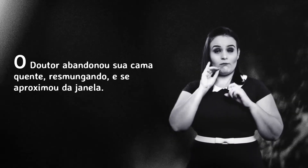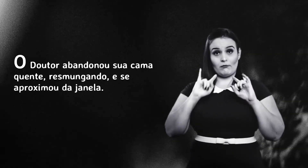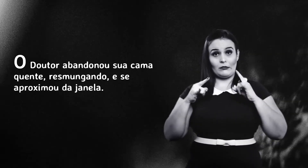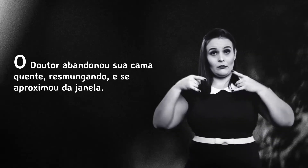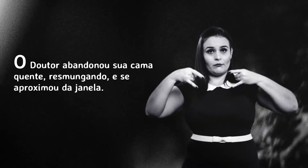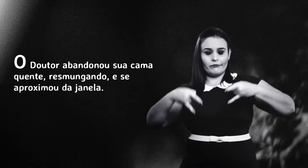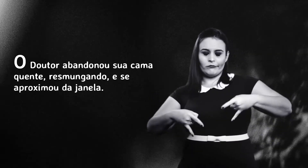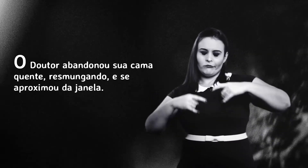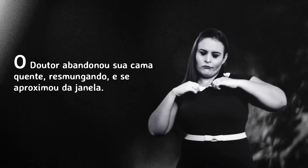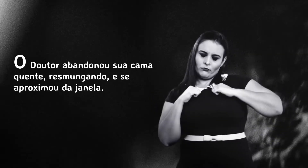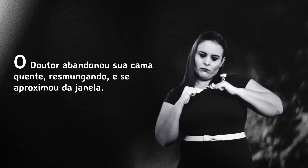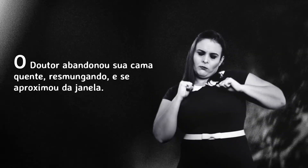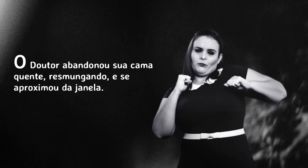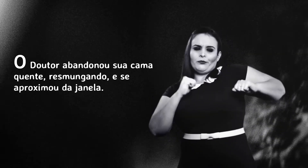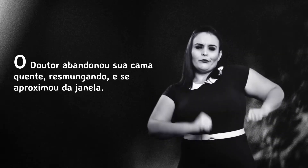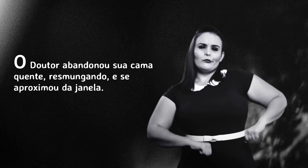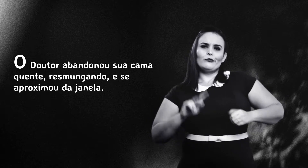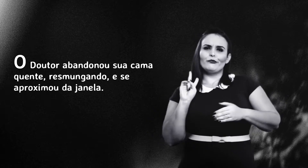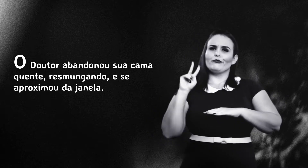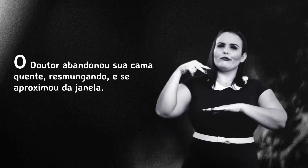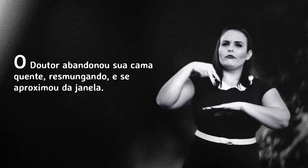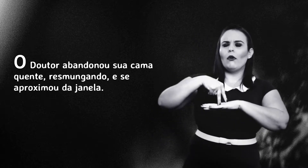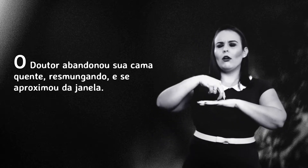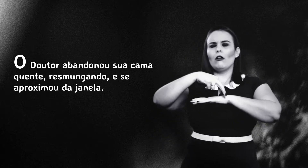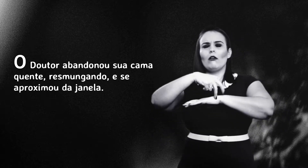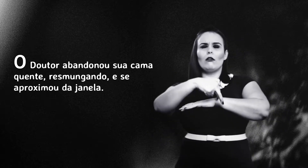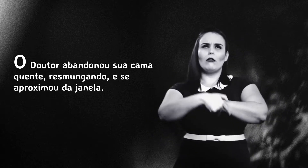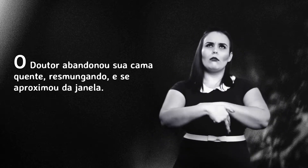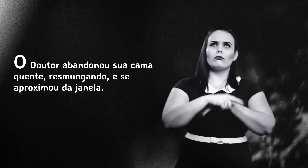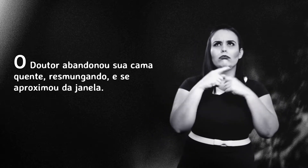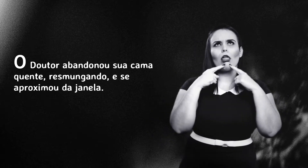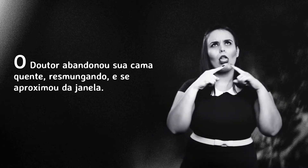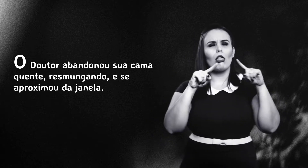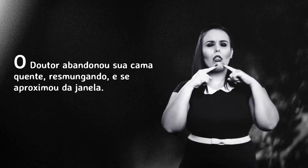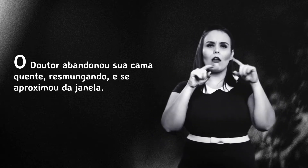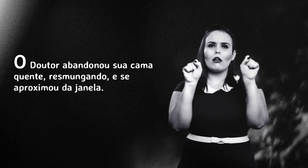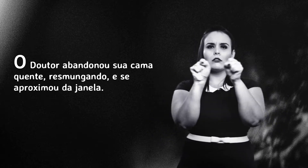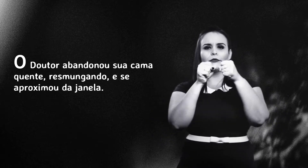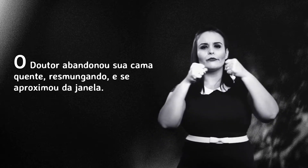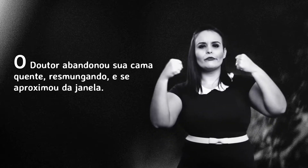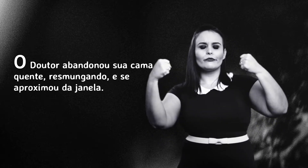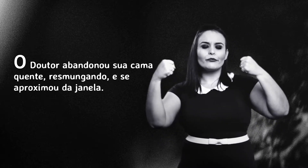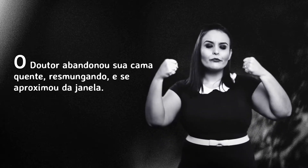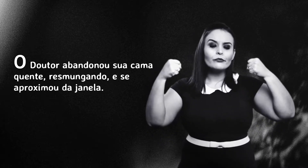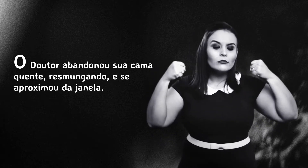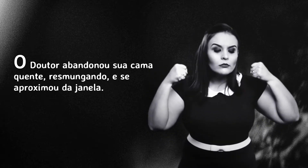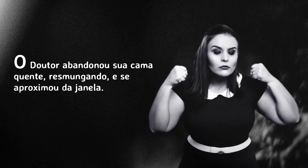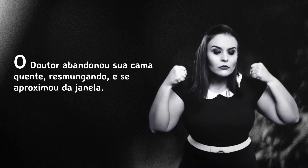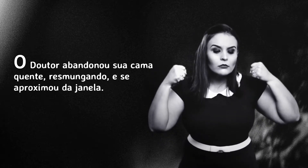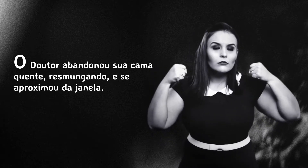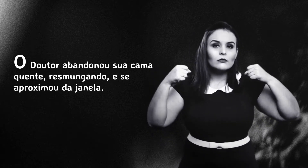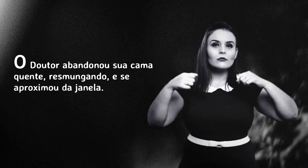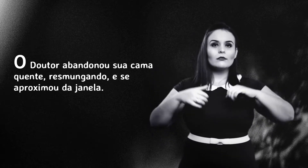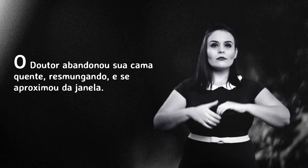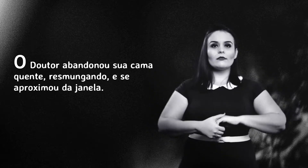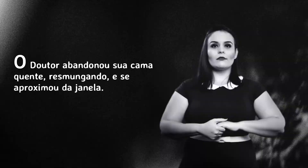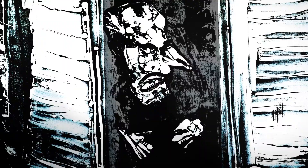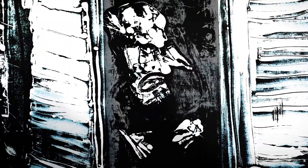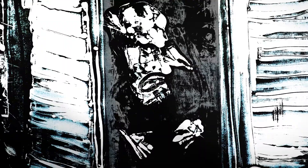sua cama quente resmungando e se aproximou da janela. Por